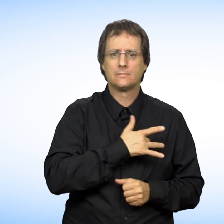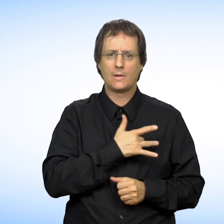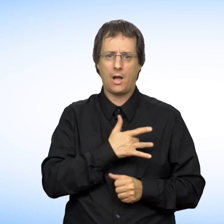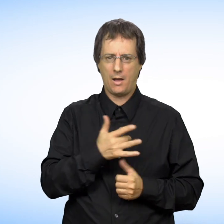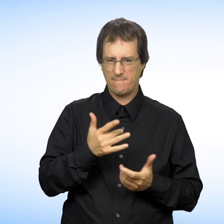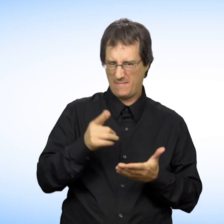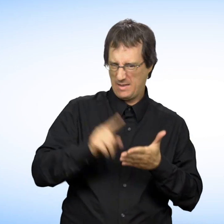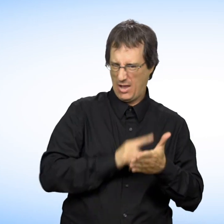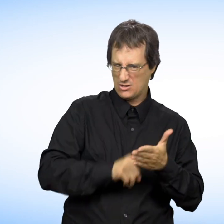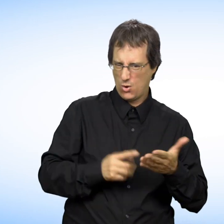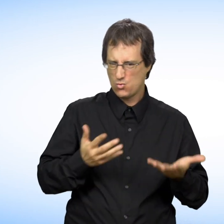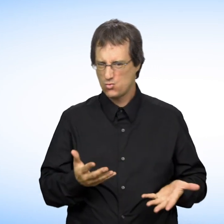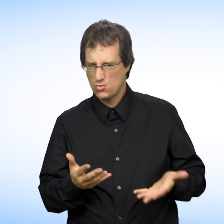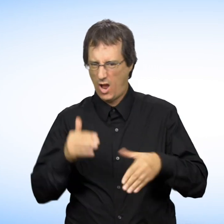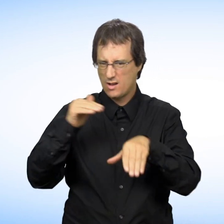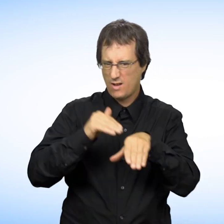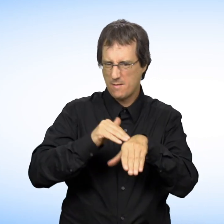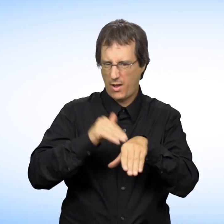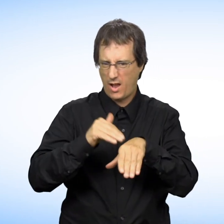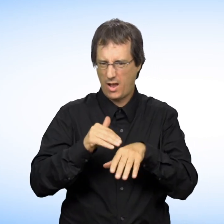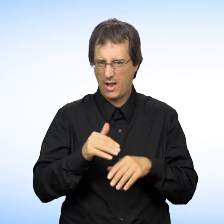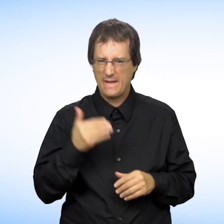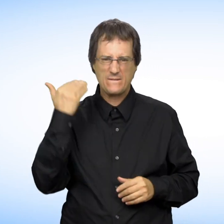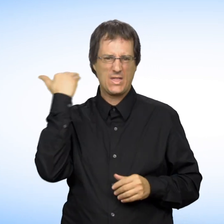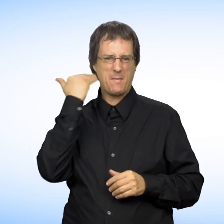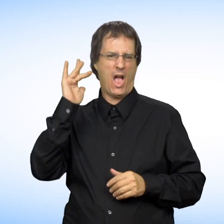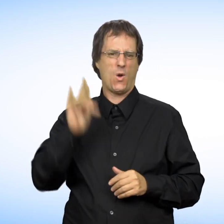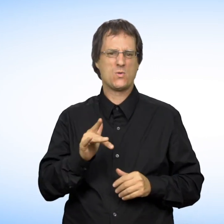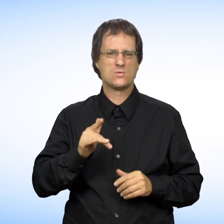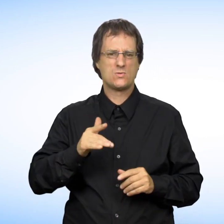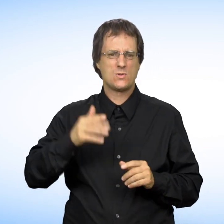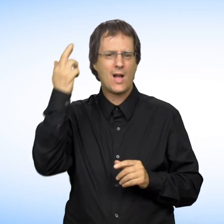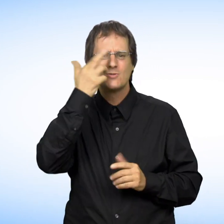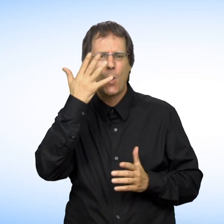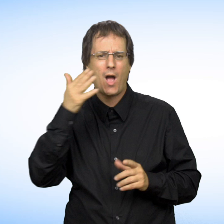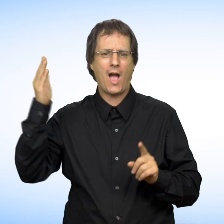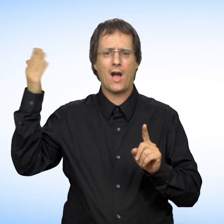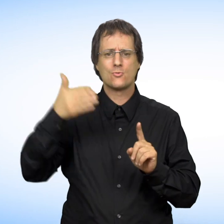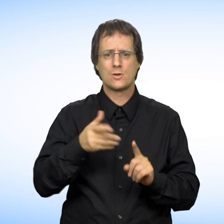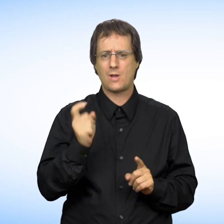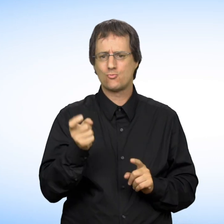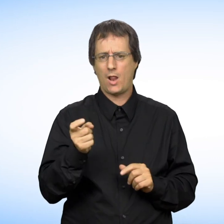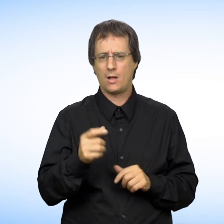si vous croyez avoir été victime de discrimination ou de harcèlement en vertu de ce motif contactez-nous par ATS au